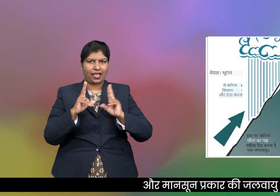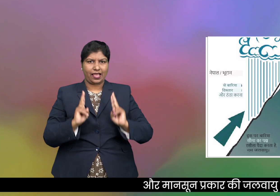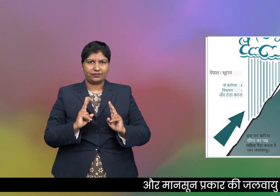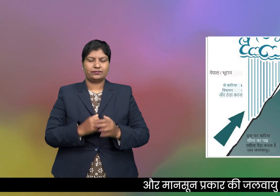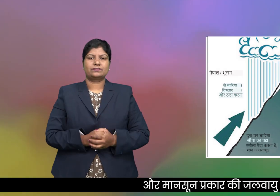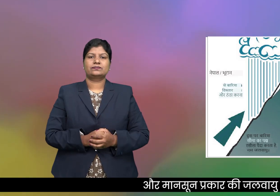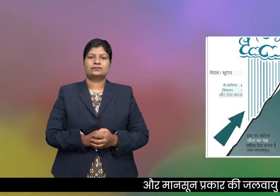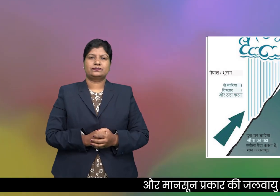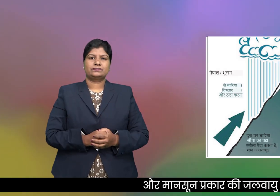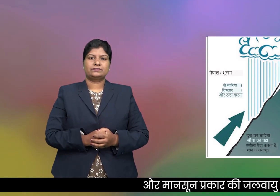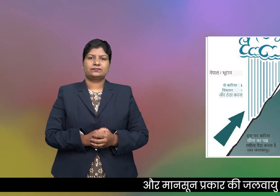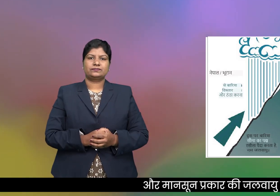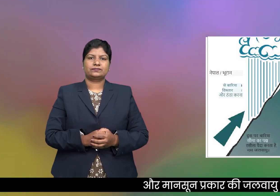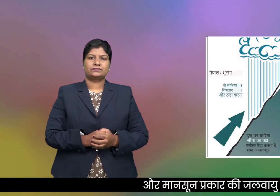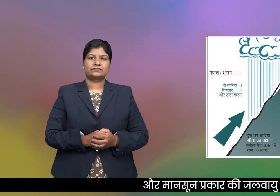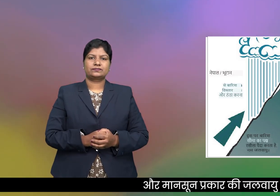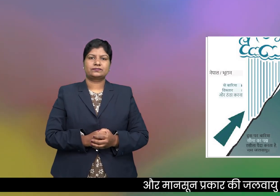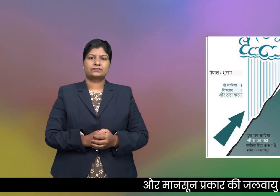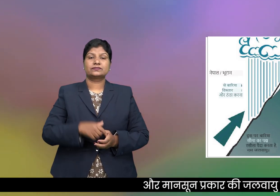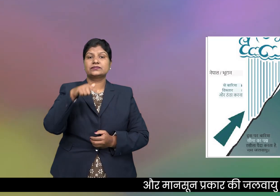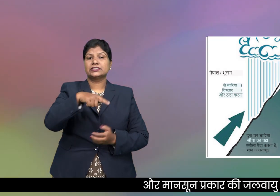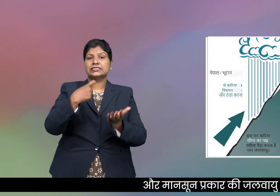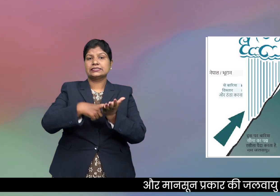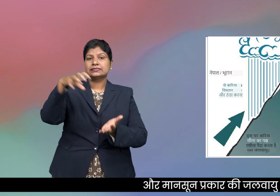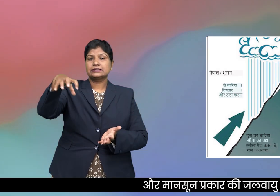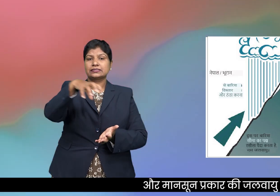और मानसून प्रकार की जलवायु का कारण है।